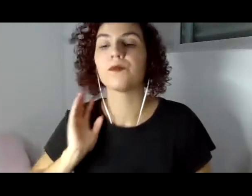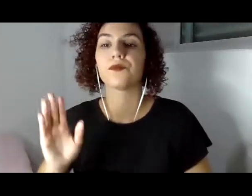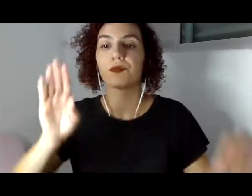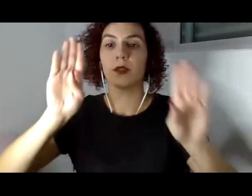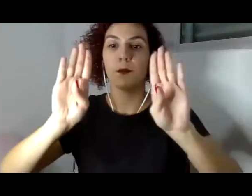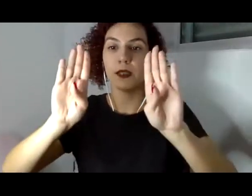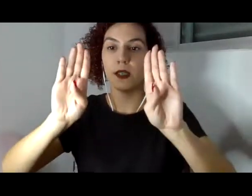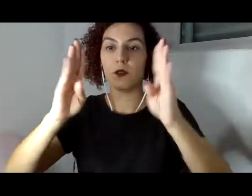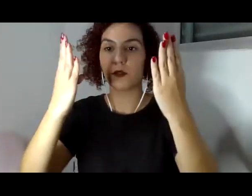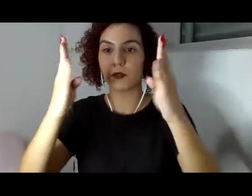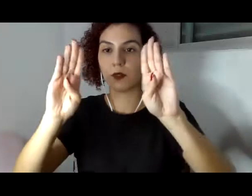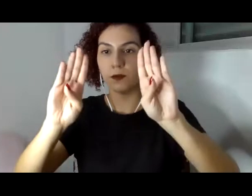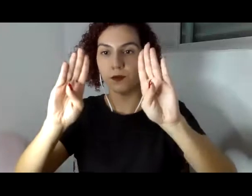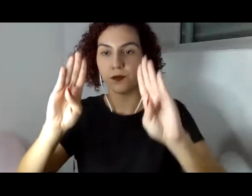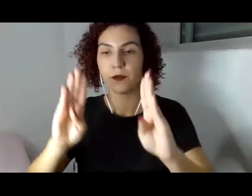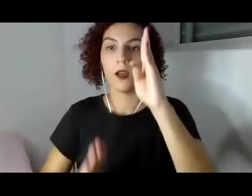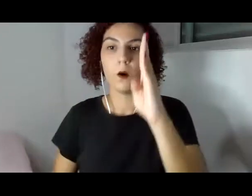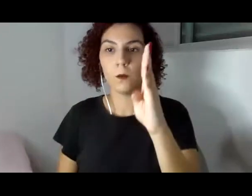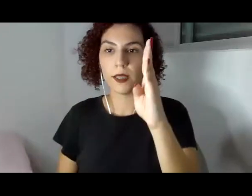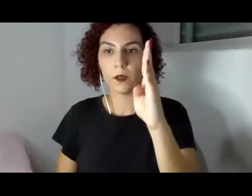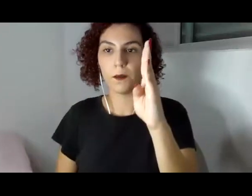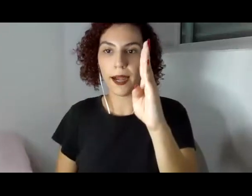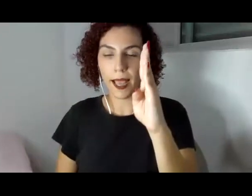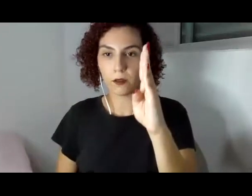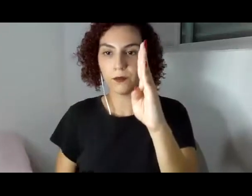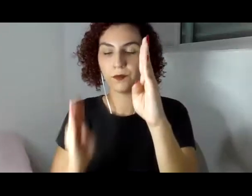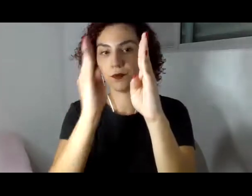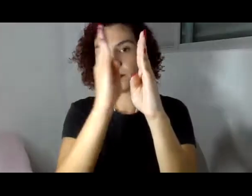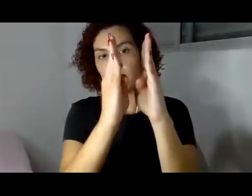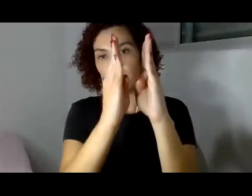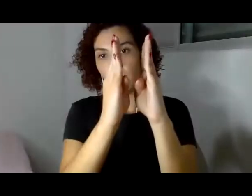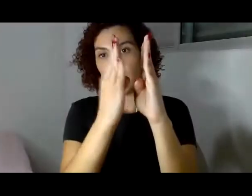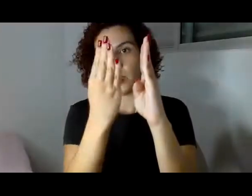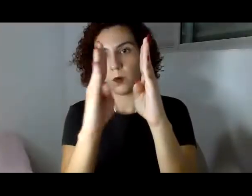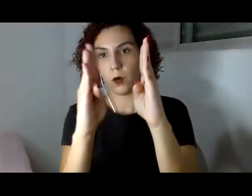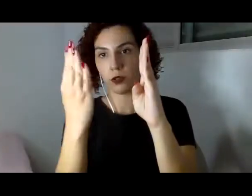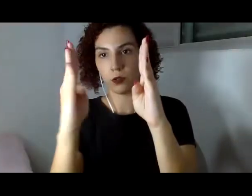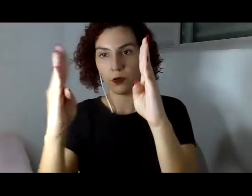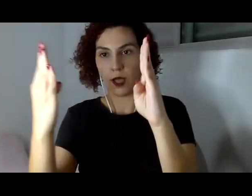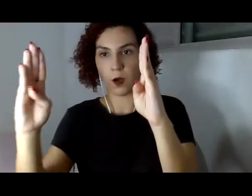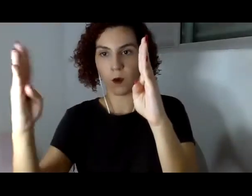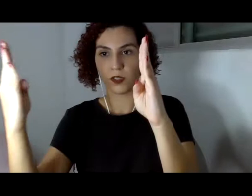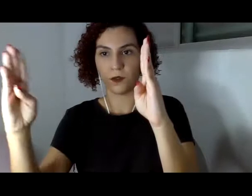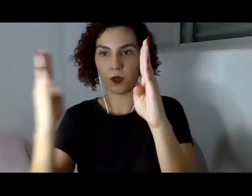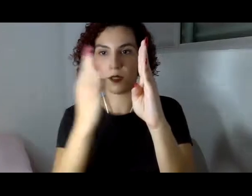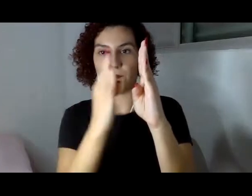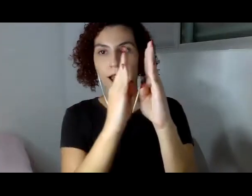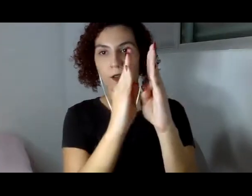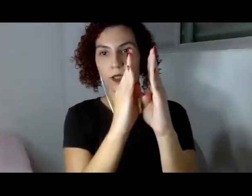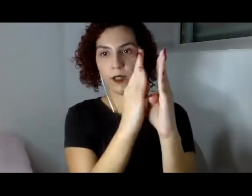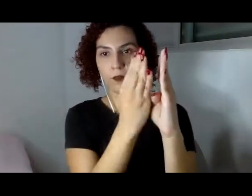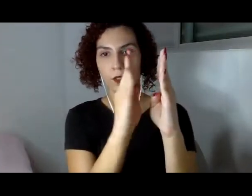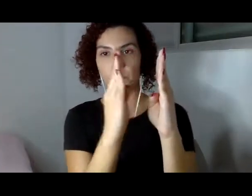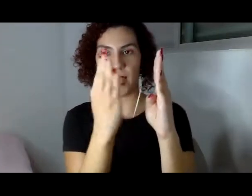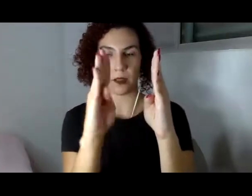Biblioteca. Bezinhos, um bezinho parado, e o outro é como se fosse